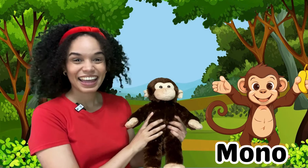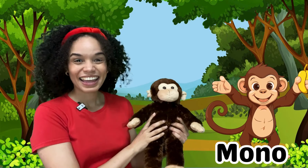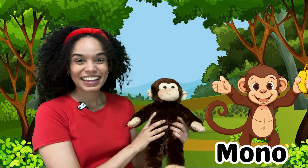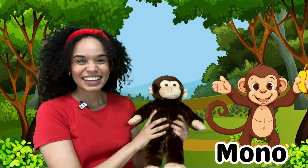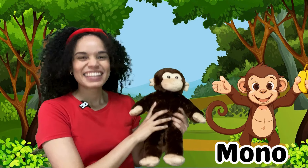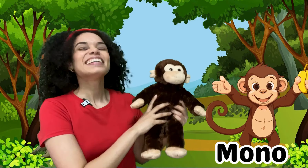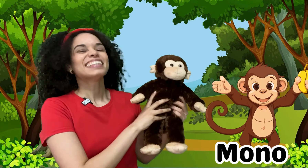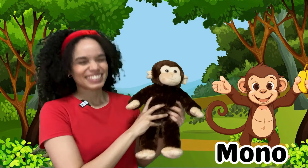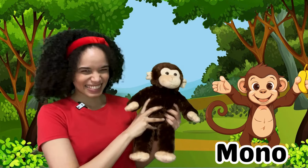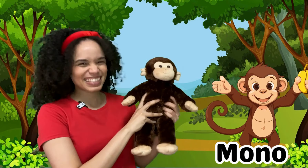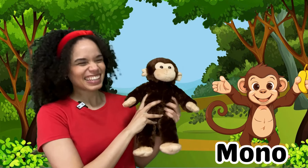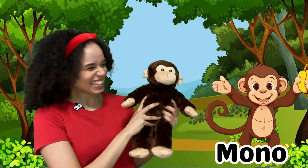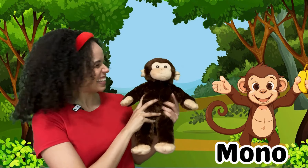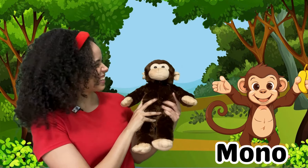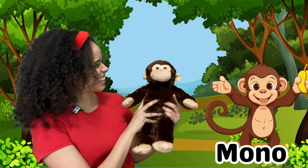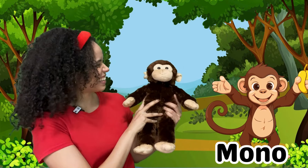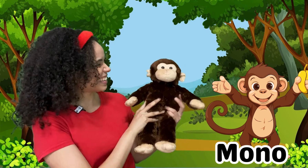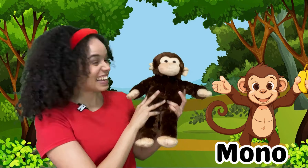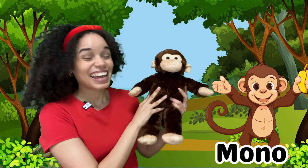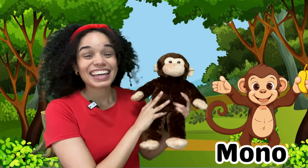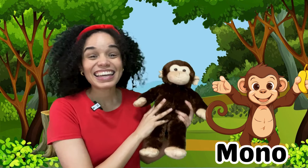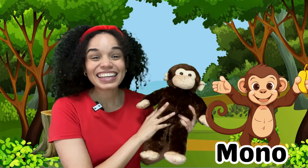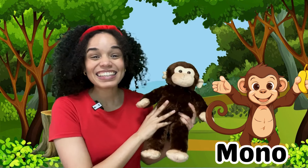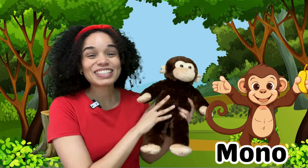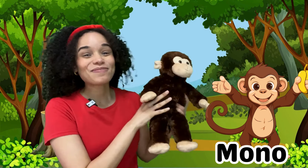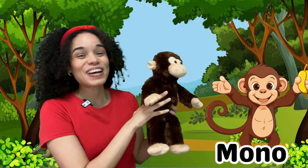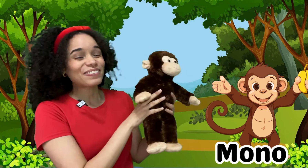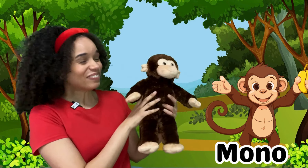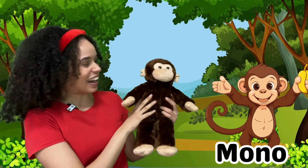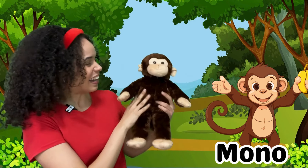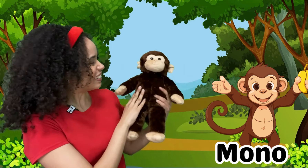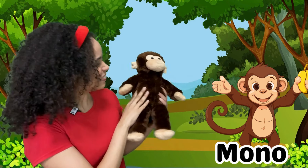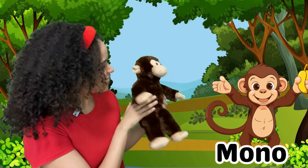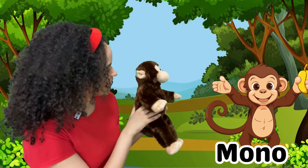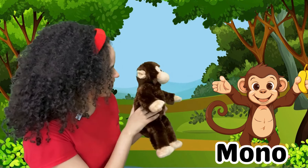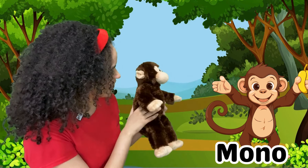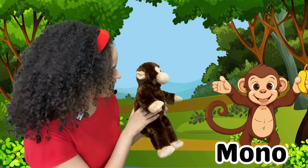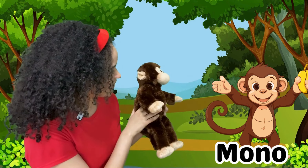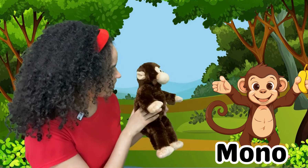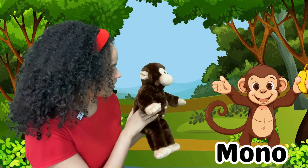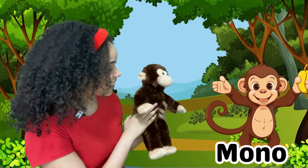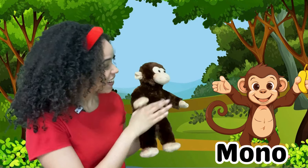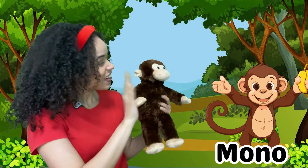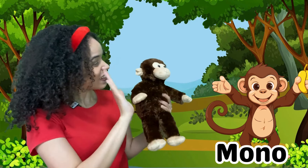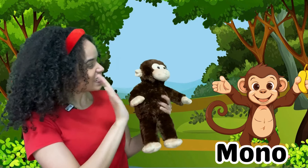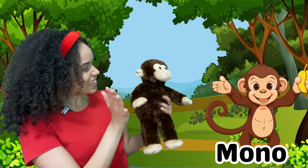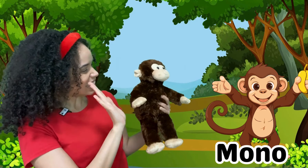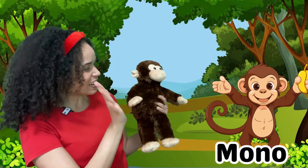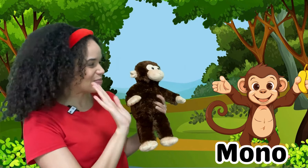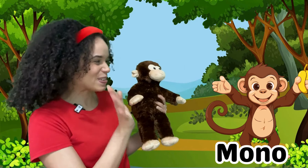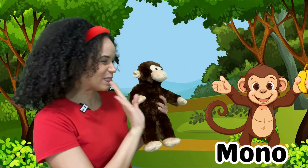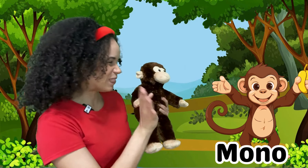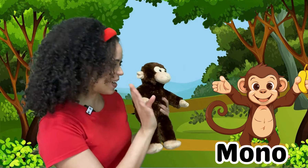es sí es mamá mono Hola mamá